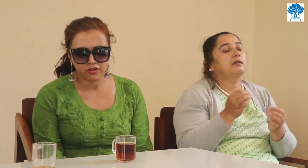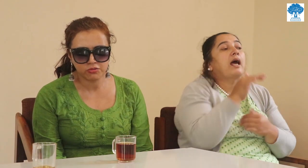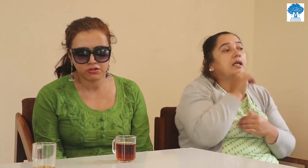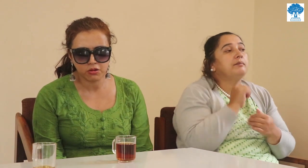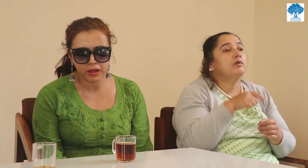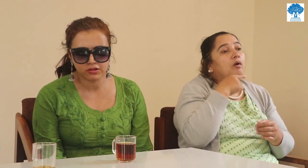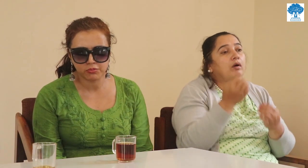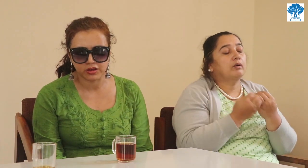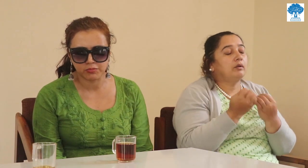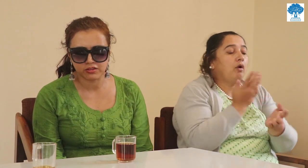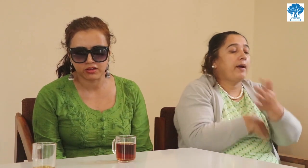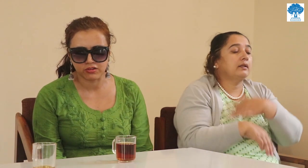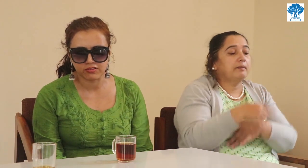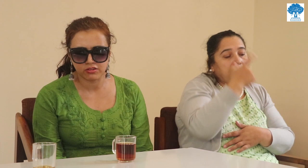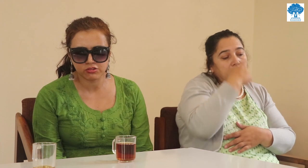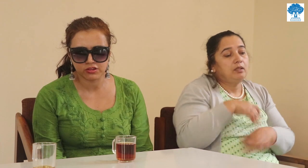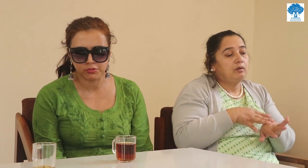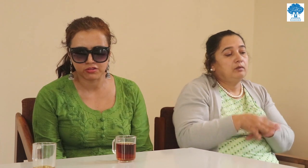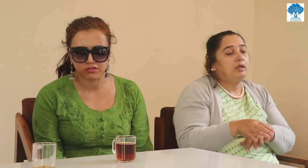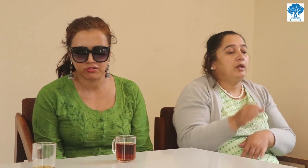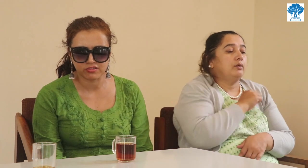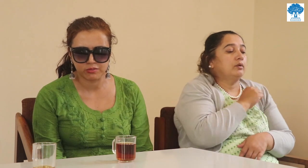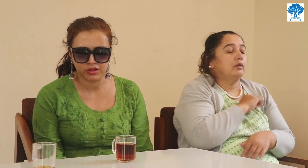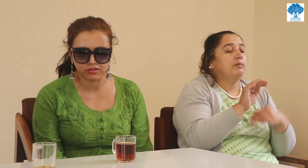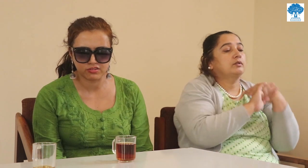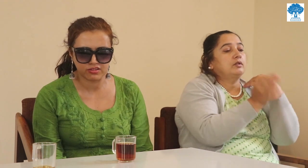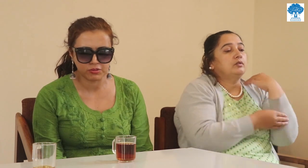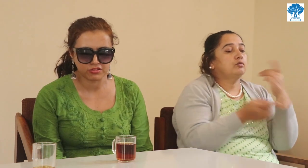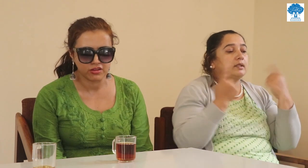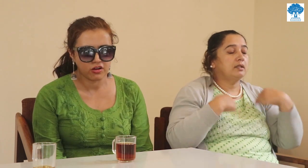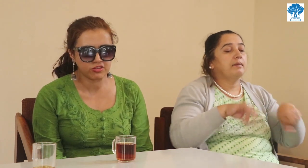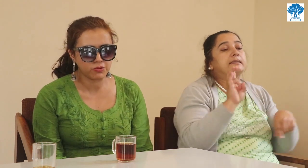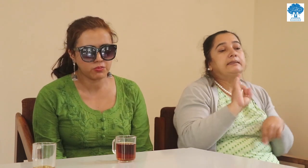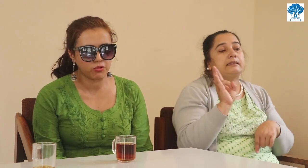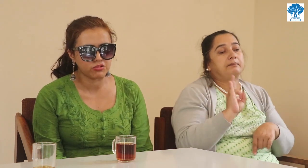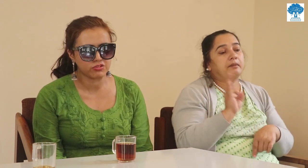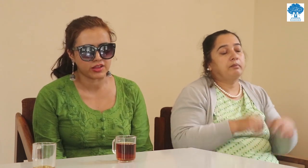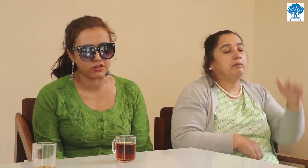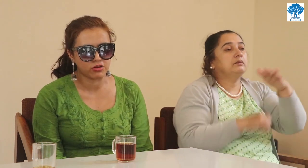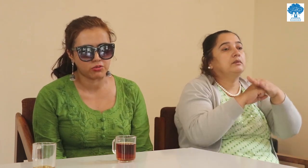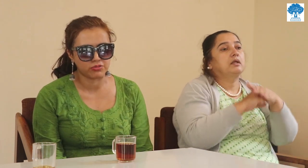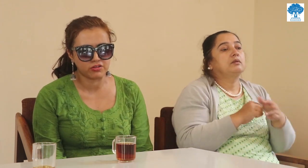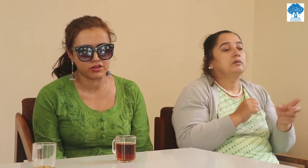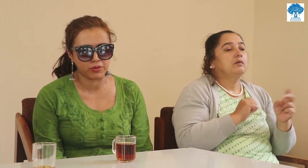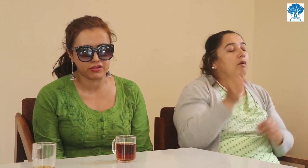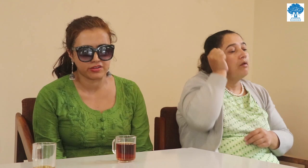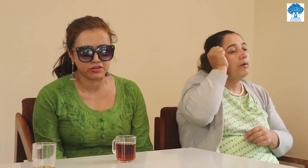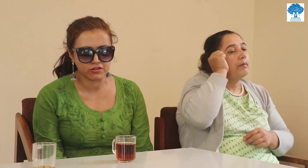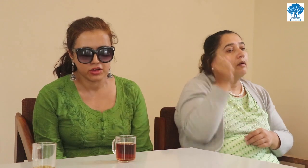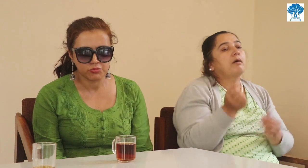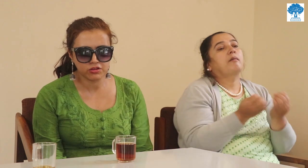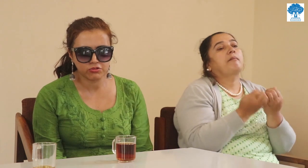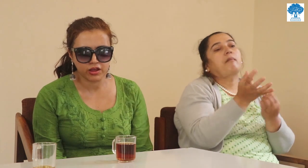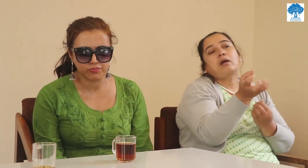नभइदिँदा अझै पनि अपाङ्गता भएका व्यक्तिहरूले चाहिँ यौन तथा प्रजनन स्वास्थ्यमा शिक्षामा चाहिँ अझै पनि पहुँचयुक्तताको अनुभव चाहिँ गर्न पाएको